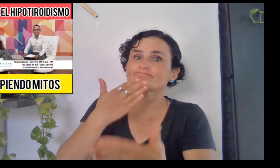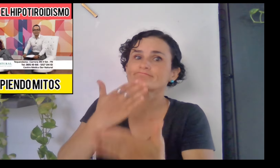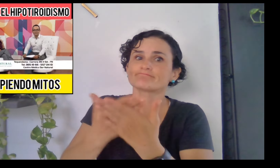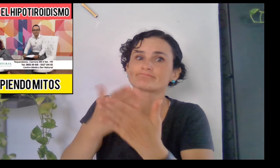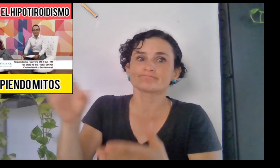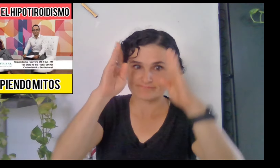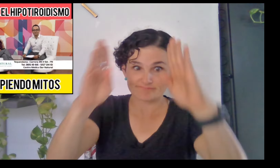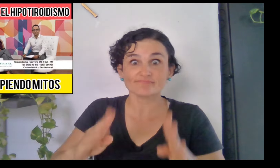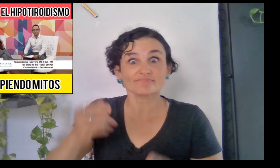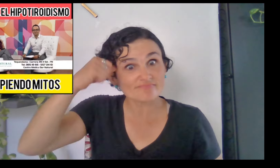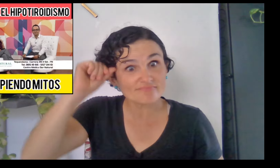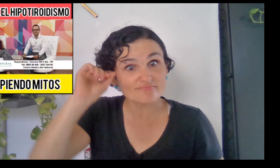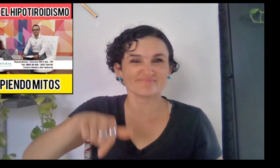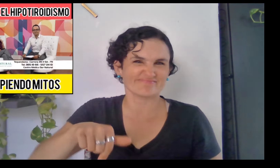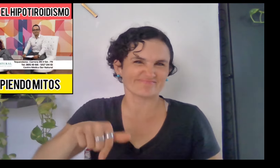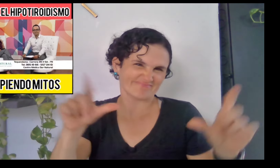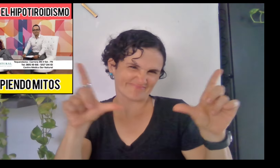por Telepacífico.